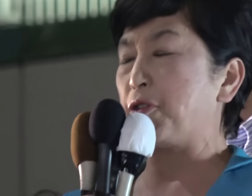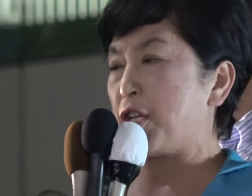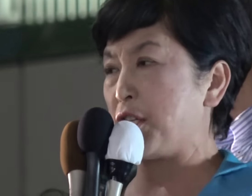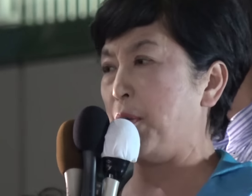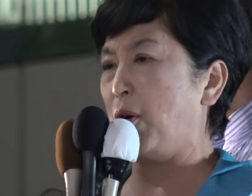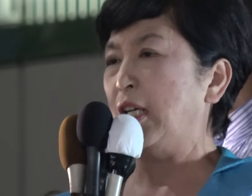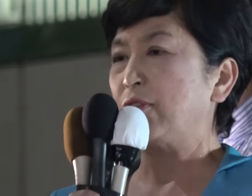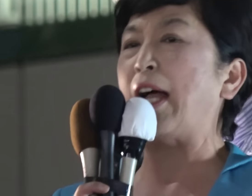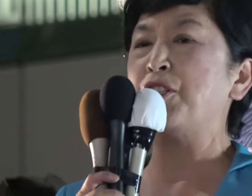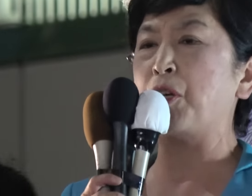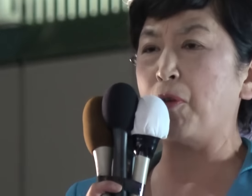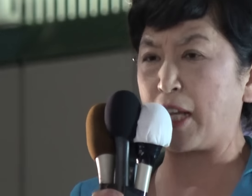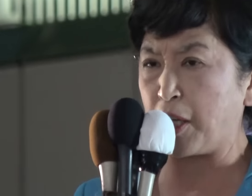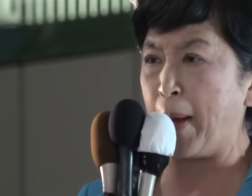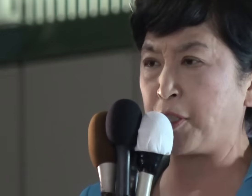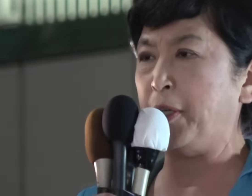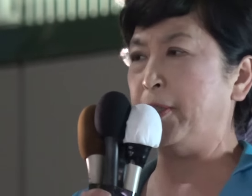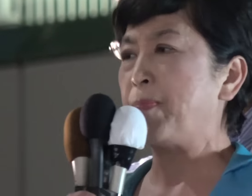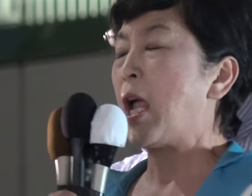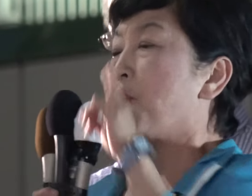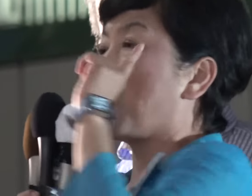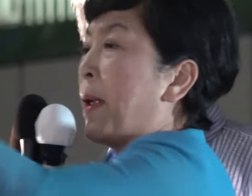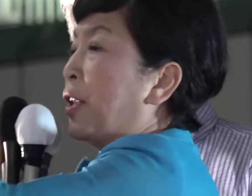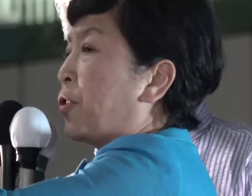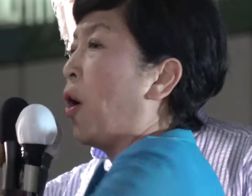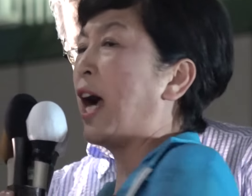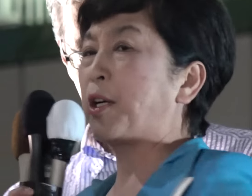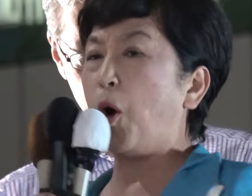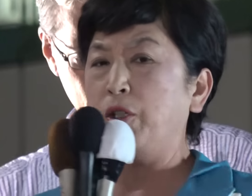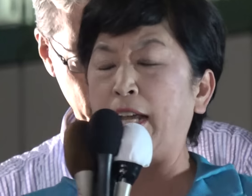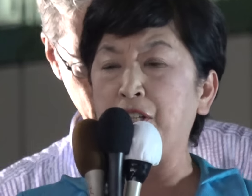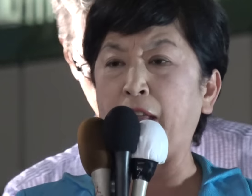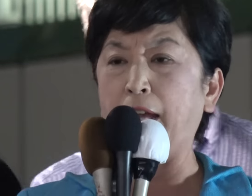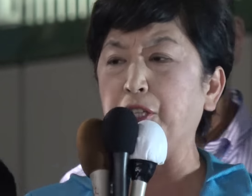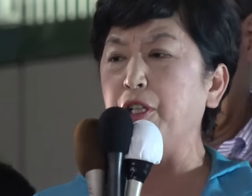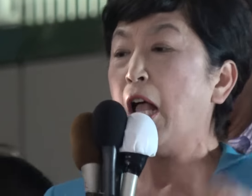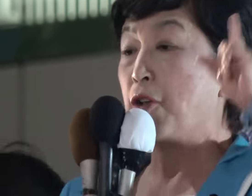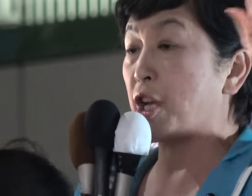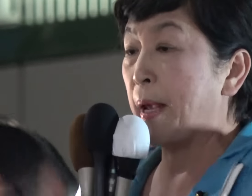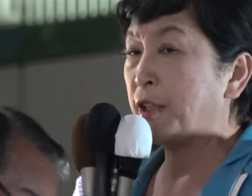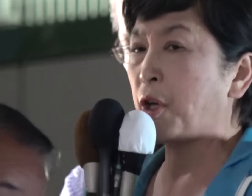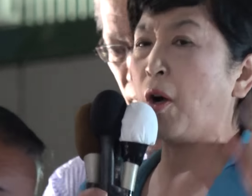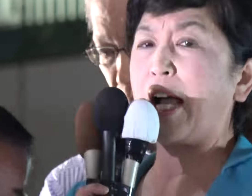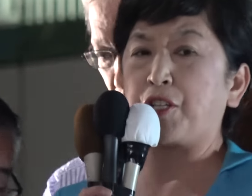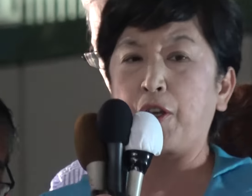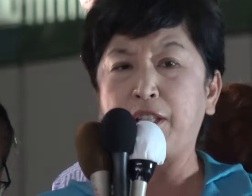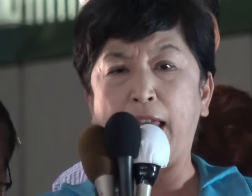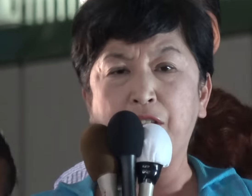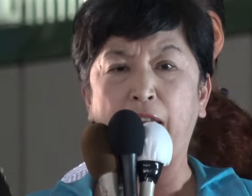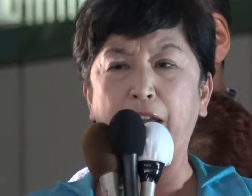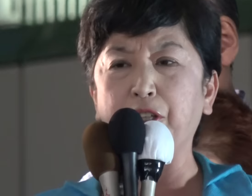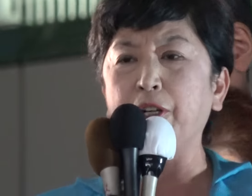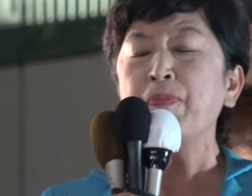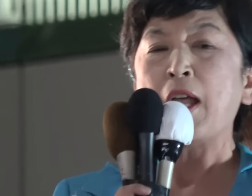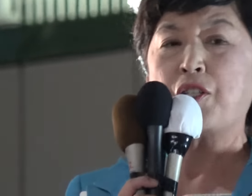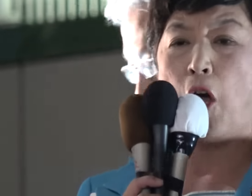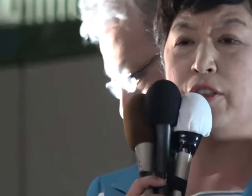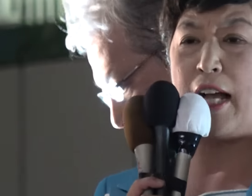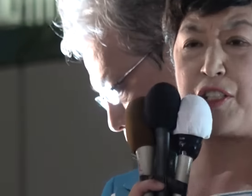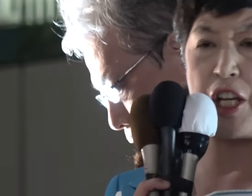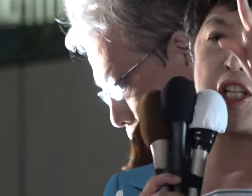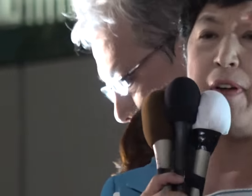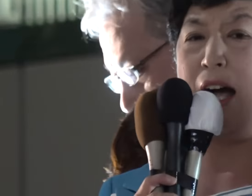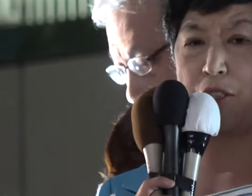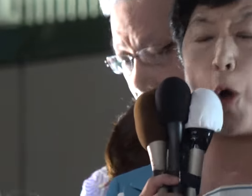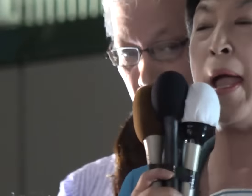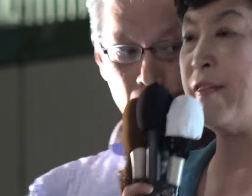を聞く知事を誕生させましょう。自民党が公認している、自民党が推薦している、そん